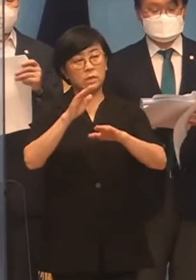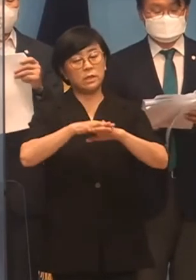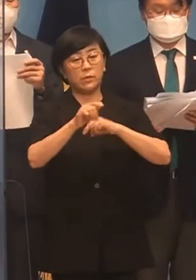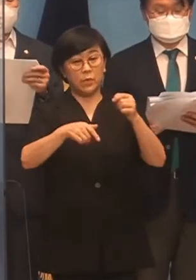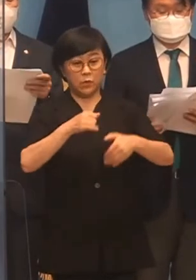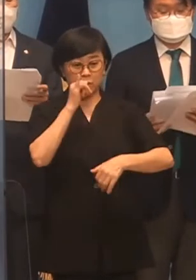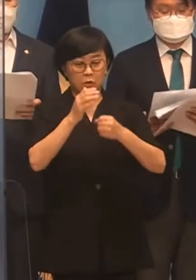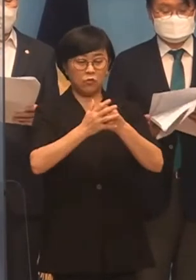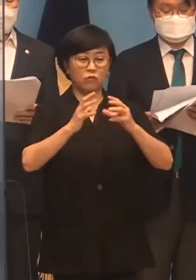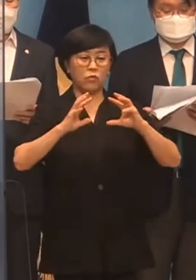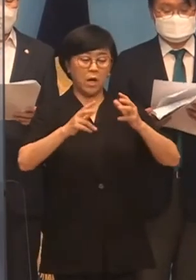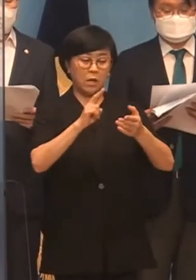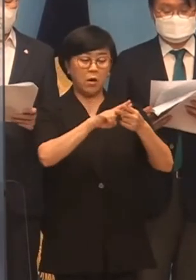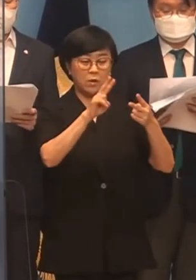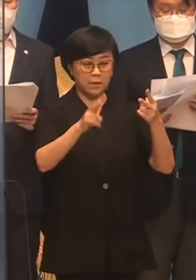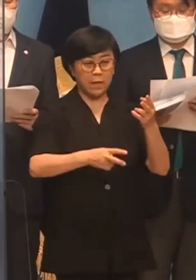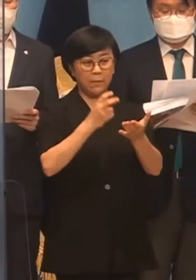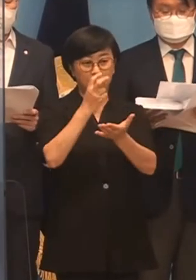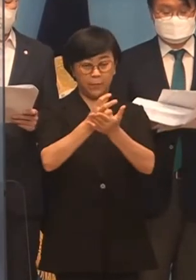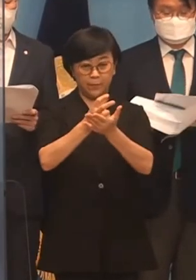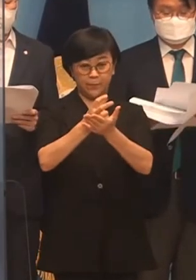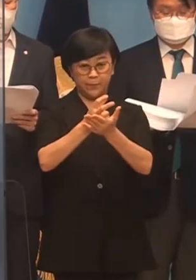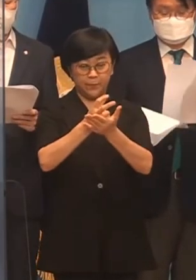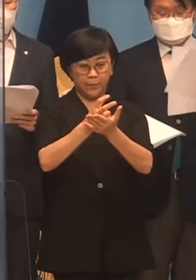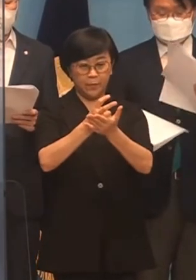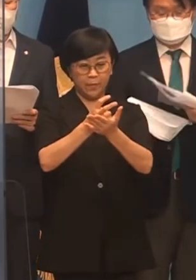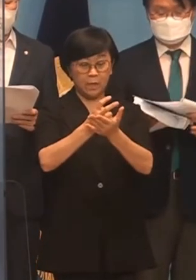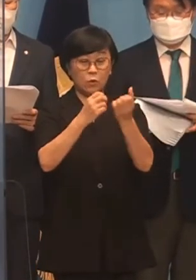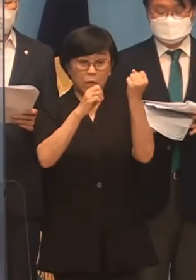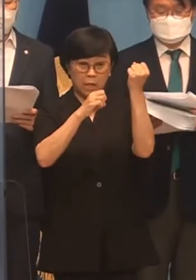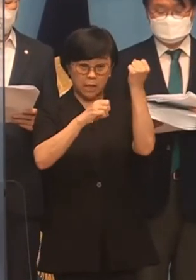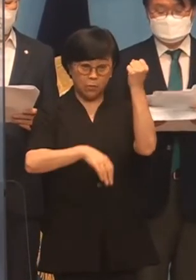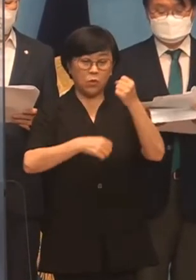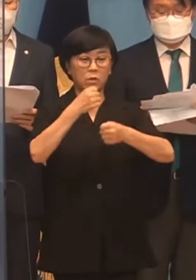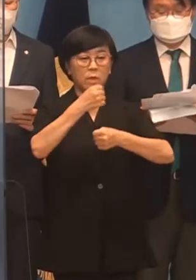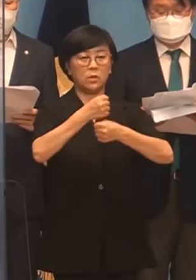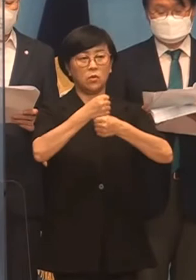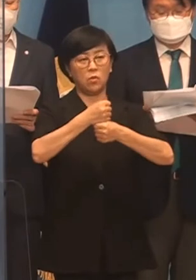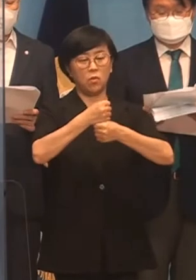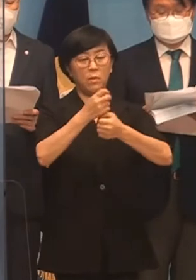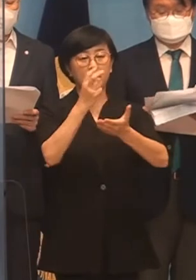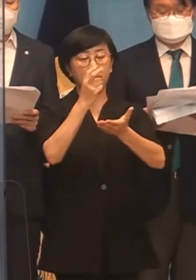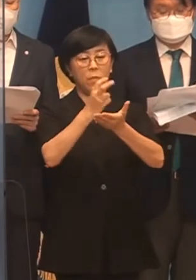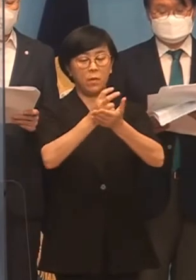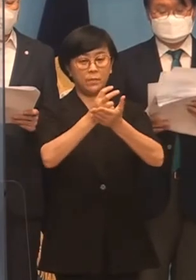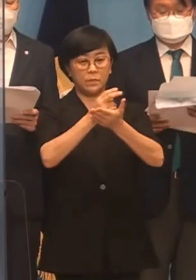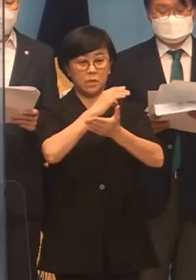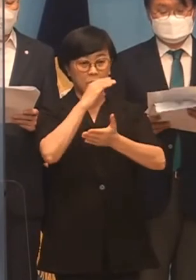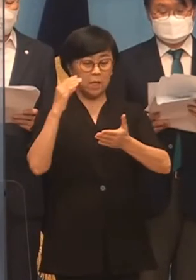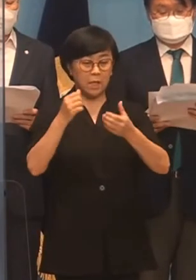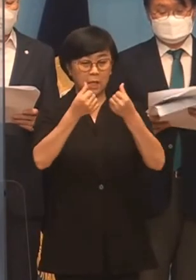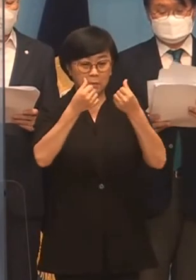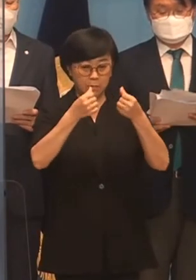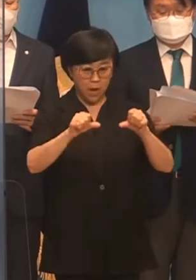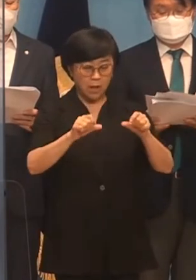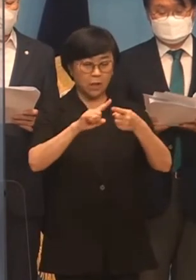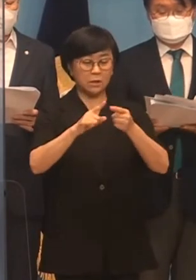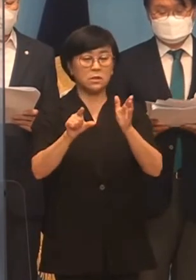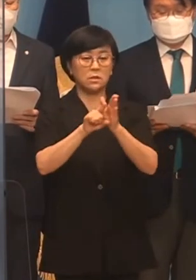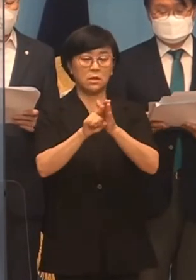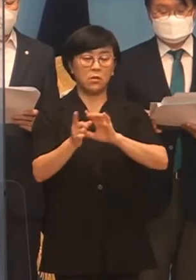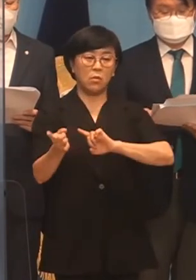이는 국가의 형사사법제도의 근간을 바로 세우는 일이자 무너진 사법정의에 대한 신뢰를 회복하는